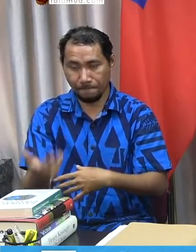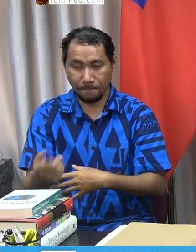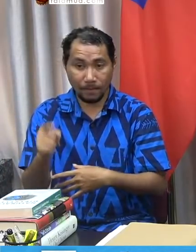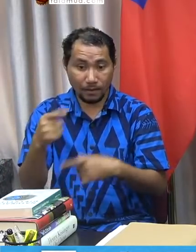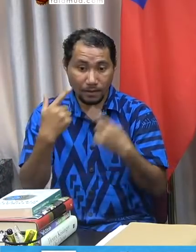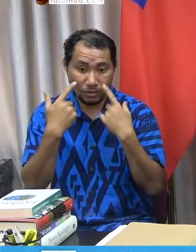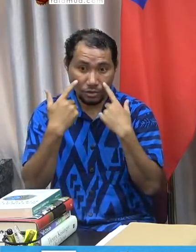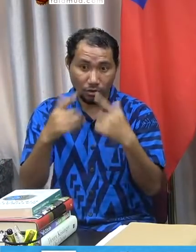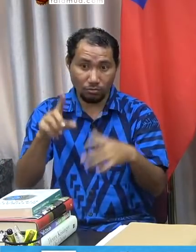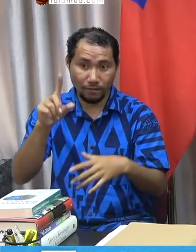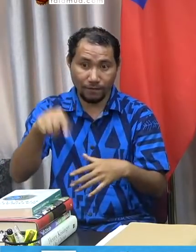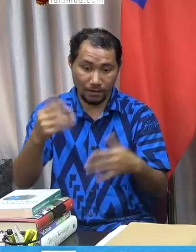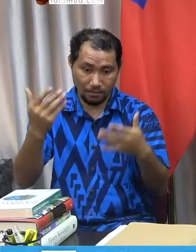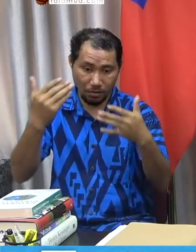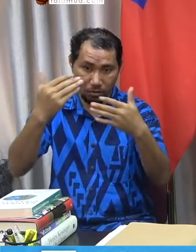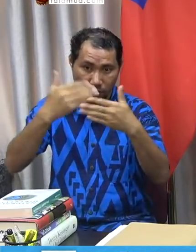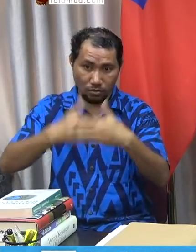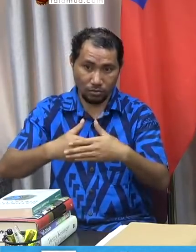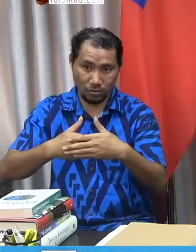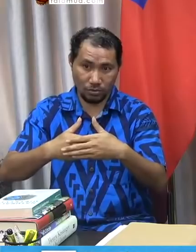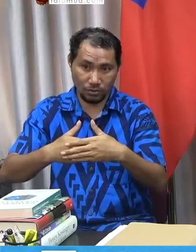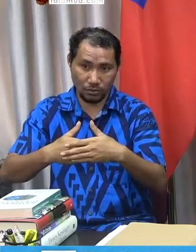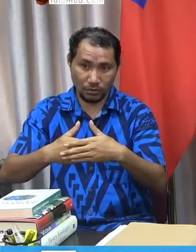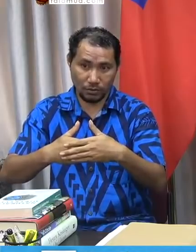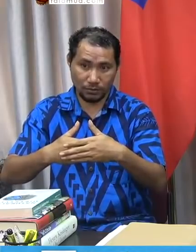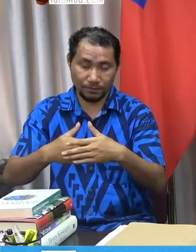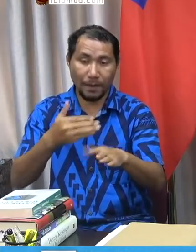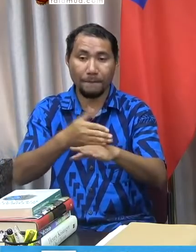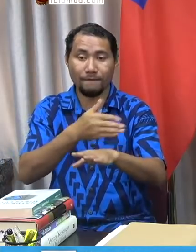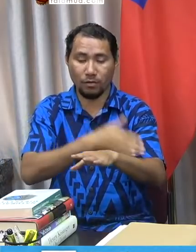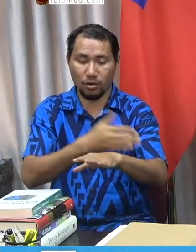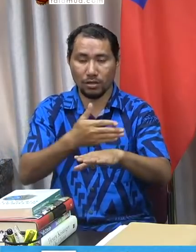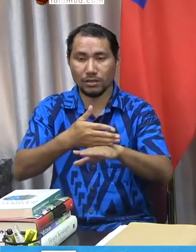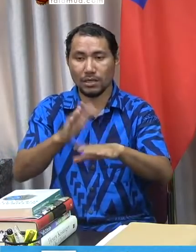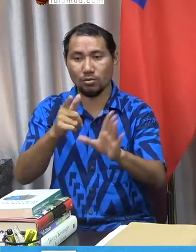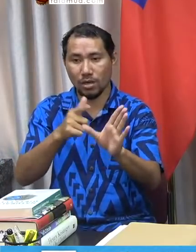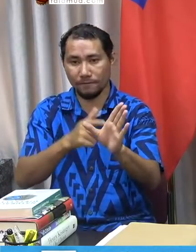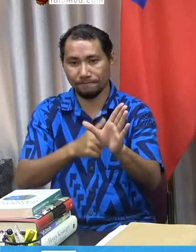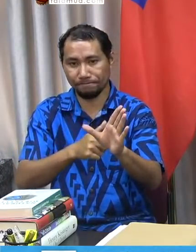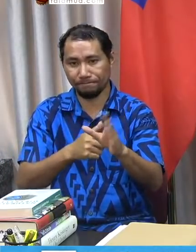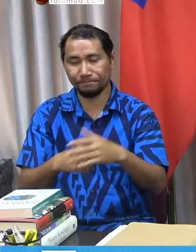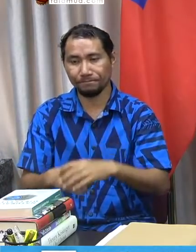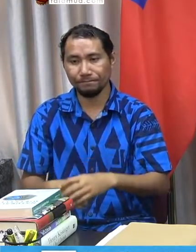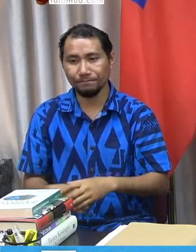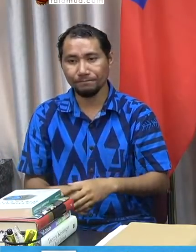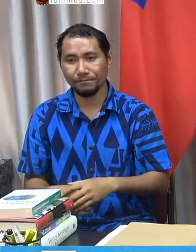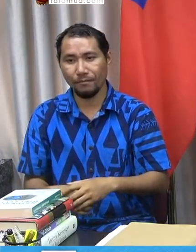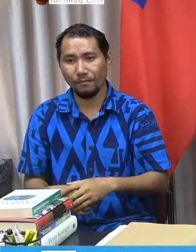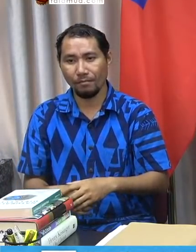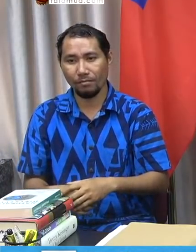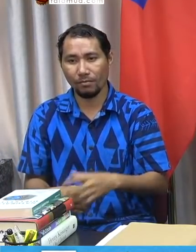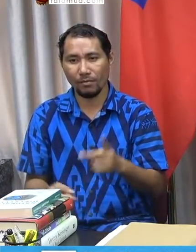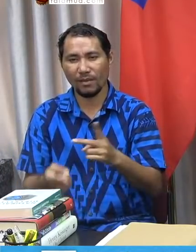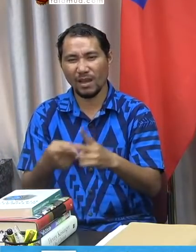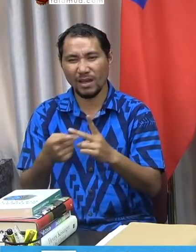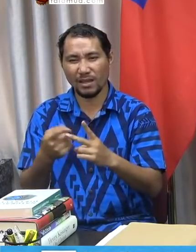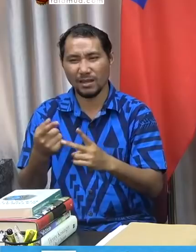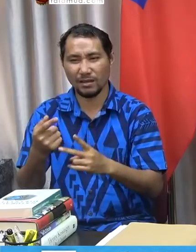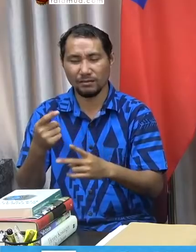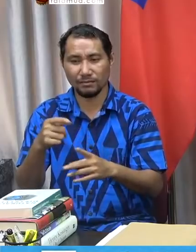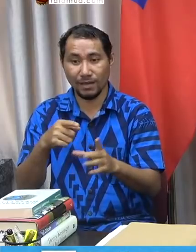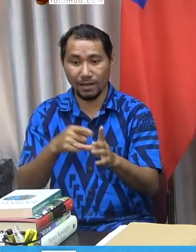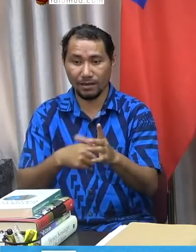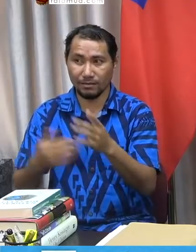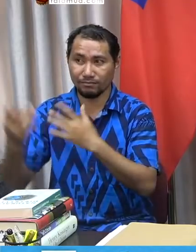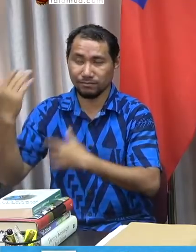le pō ai tātou au ia le tausangi fau ia o isi tausanga sa tāpena atu i lalo